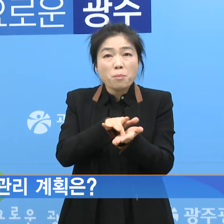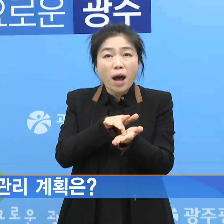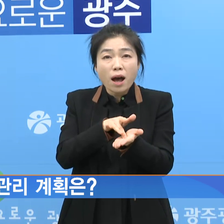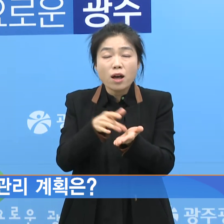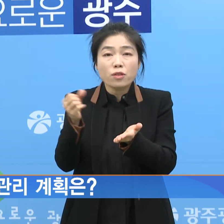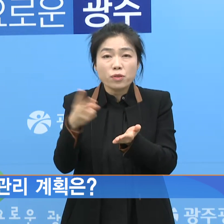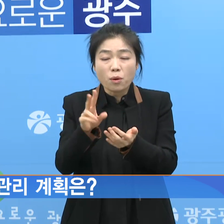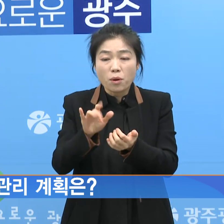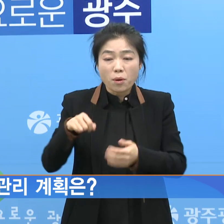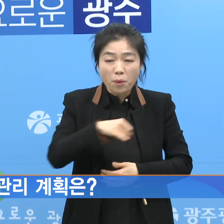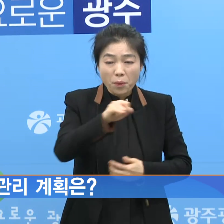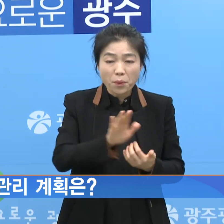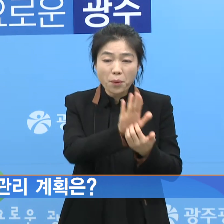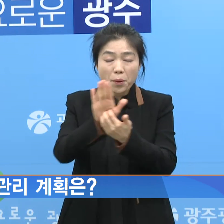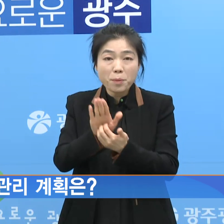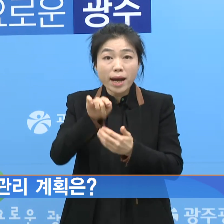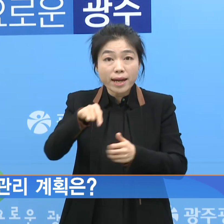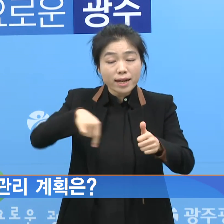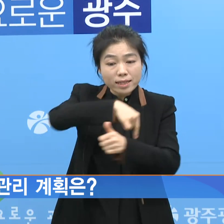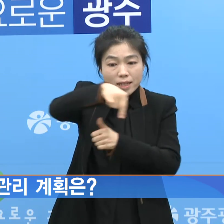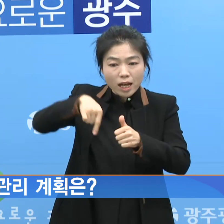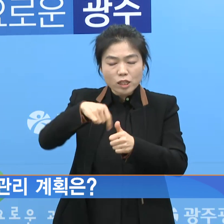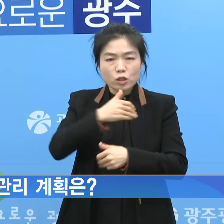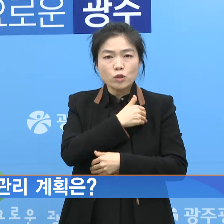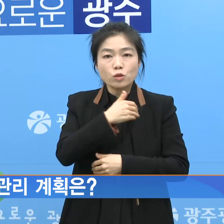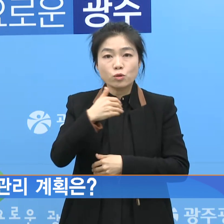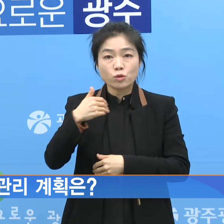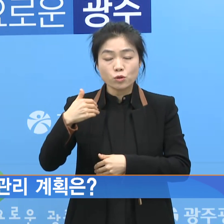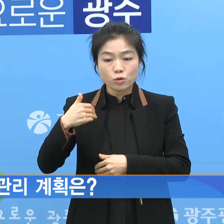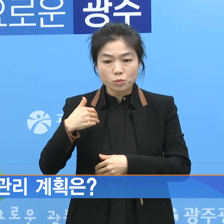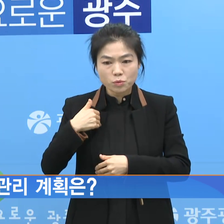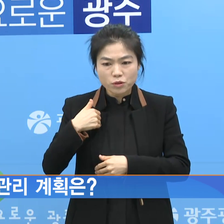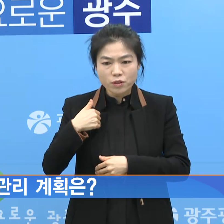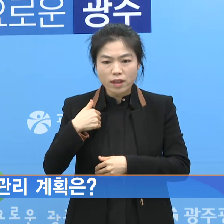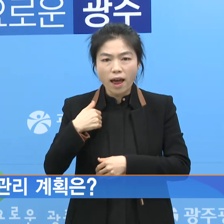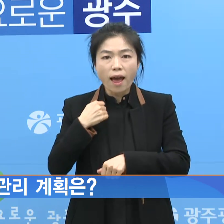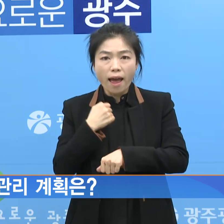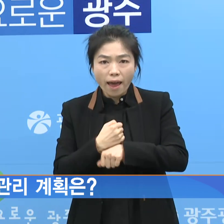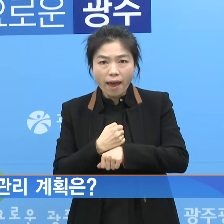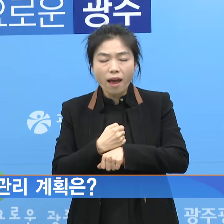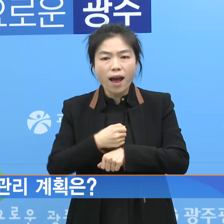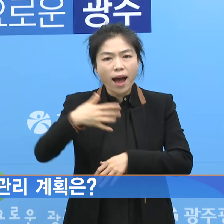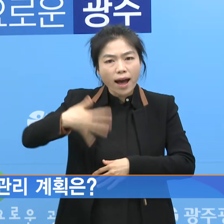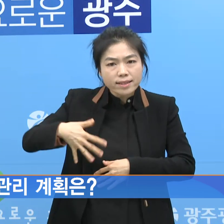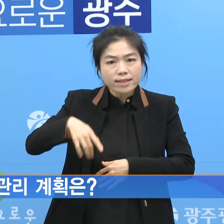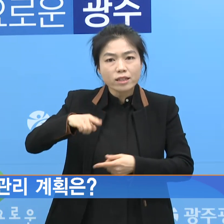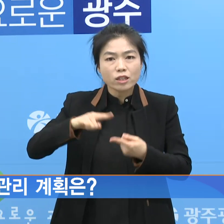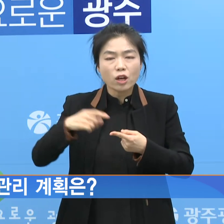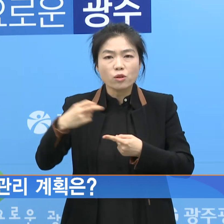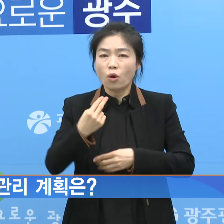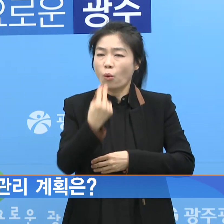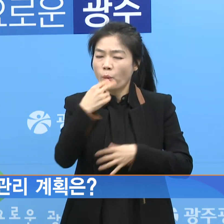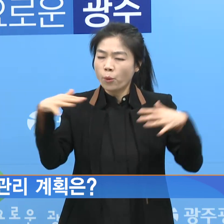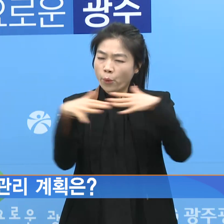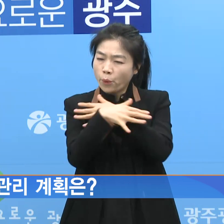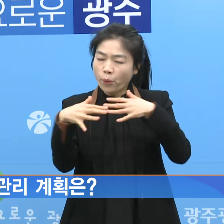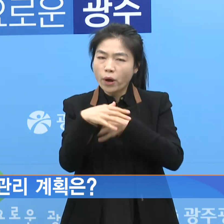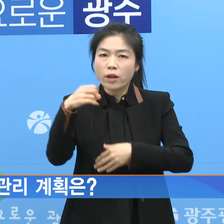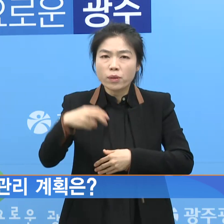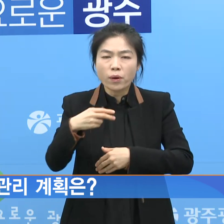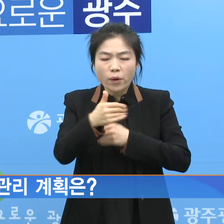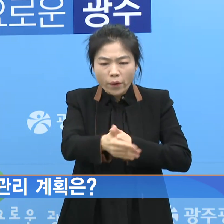또 방역 이런 상황들을 충분히 했는지를 보고 환기나 또 이격 거리